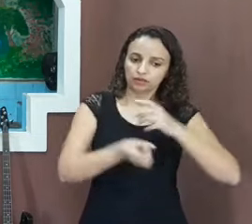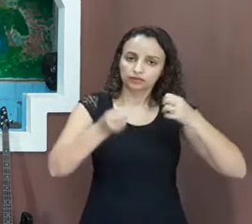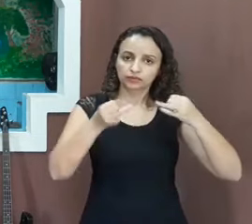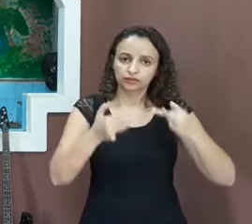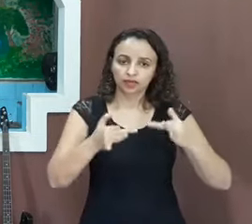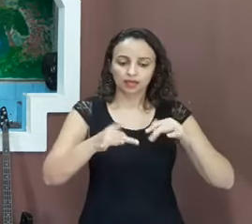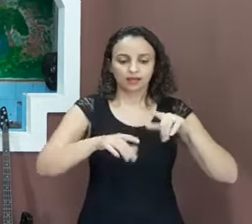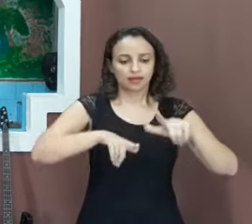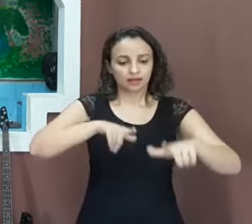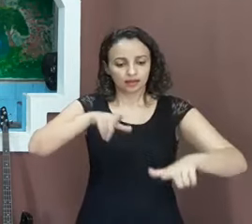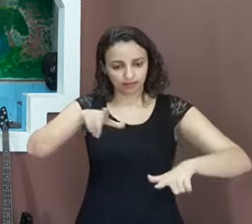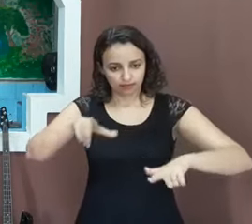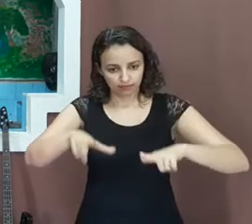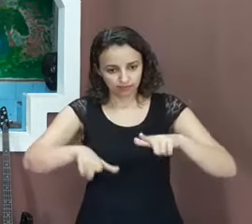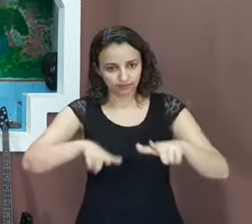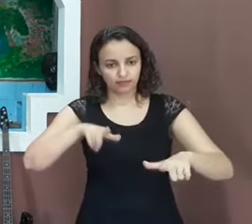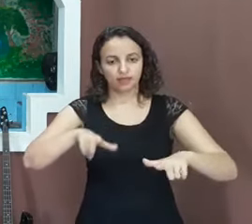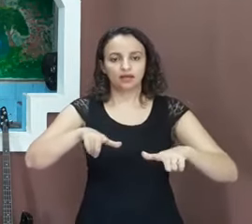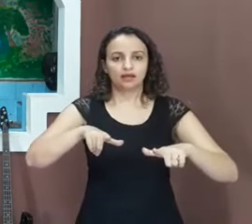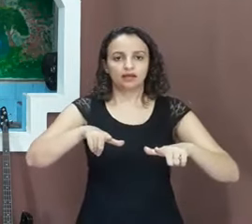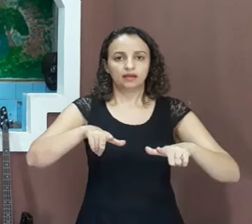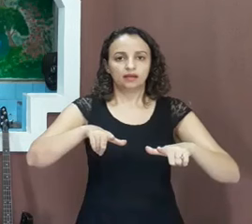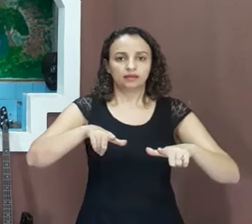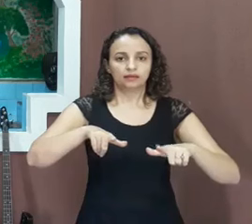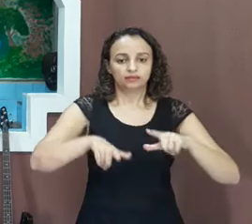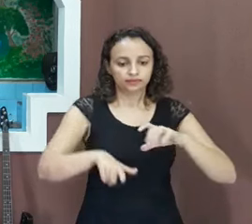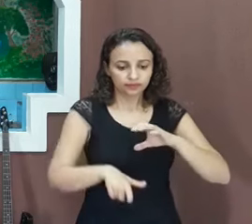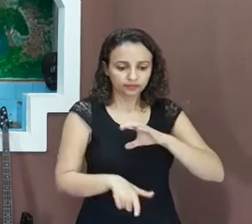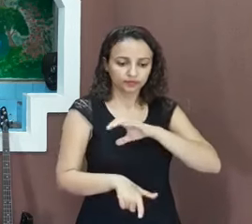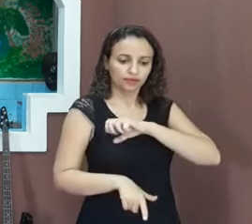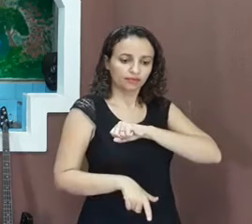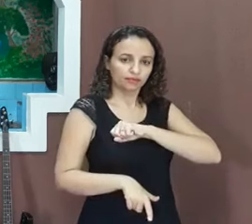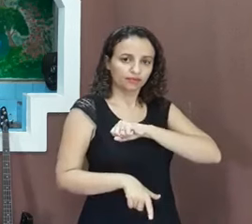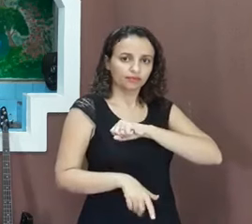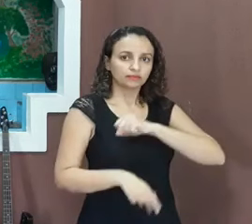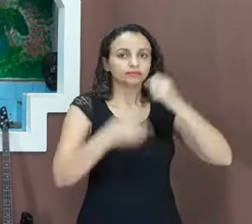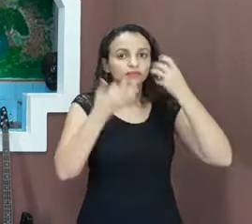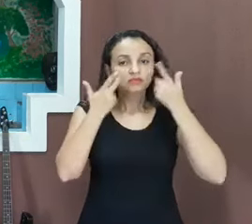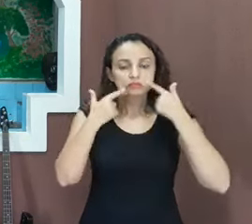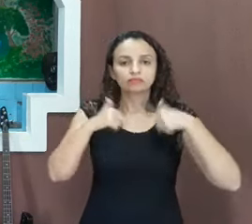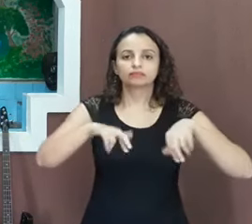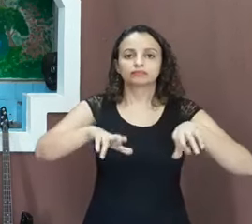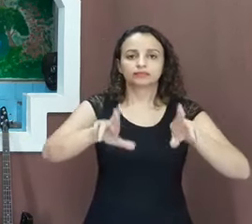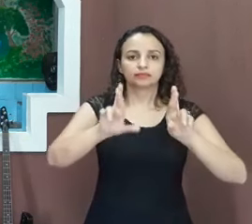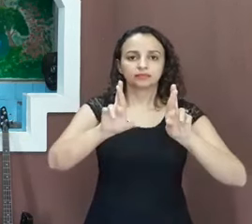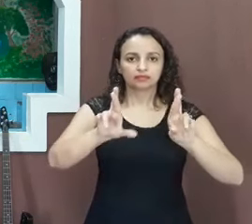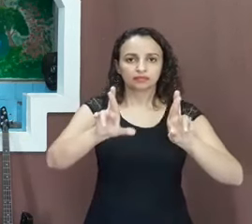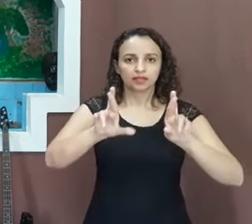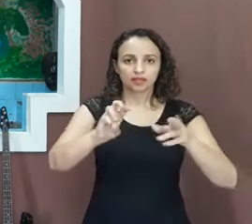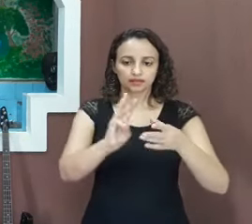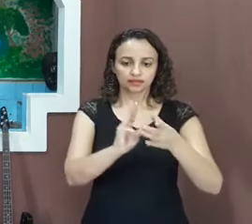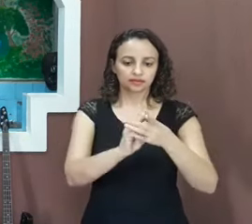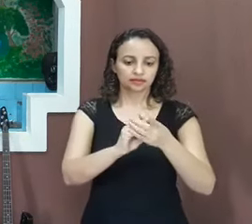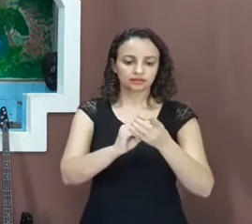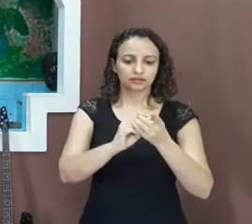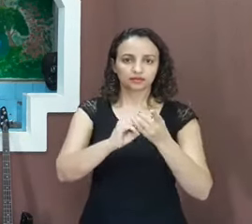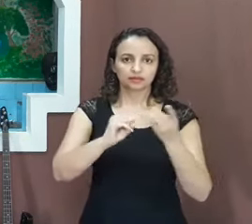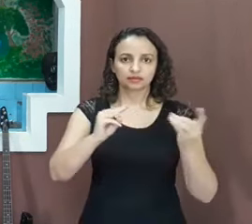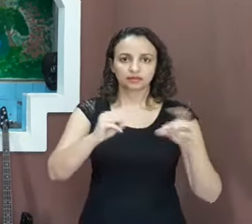juntos. Amor, trabalho e esperança devem andar juntos. Pois lembramos